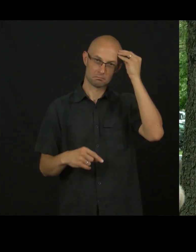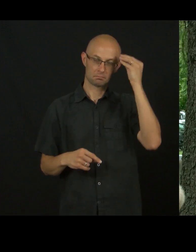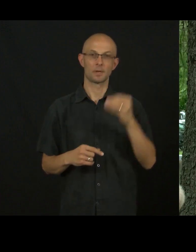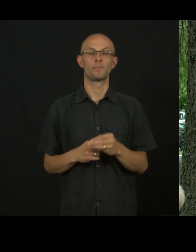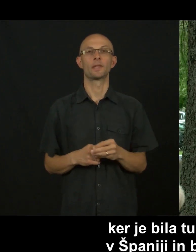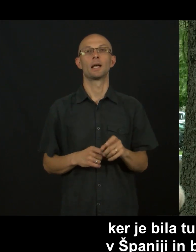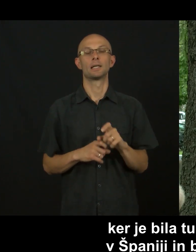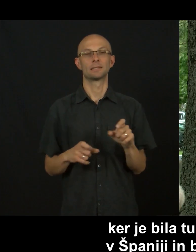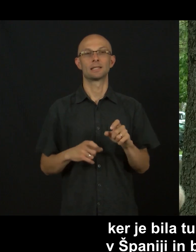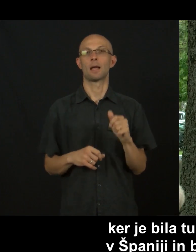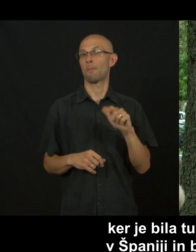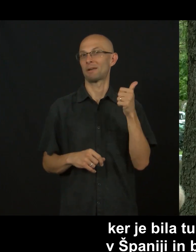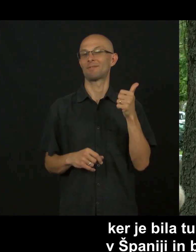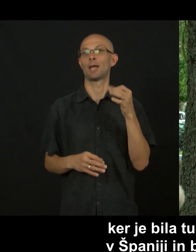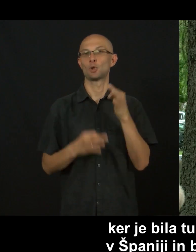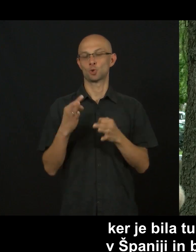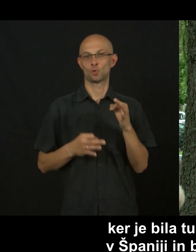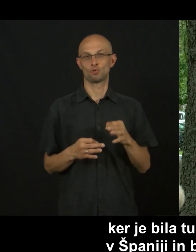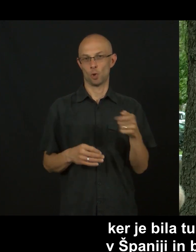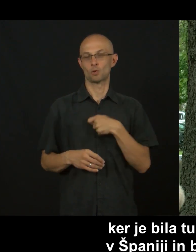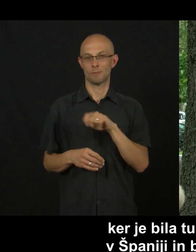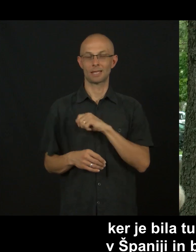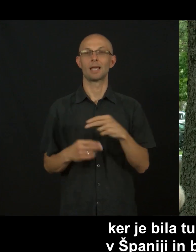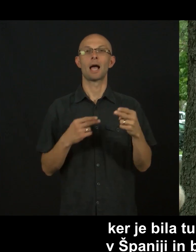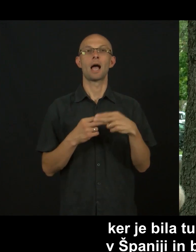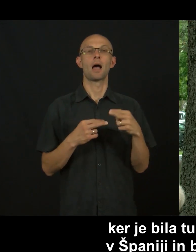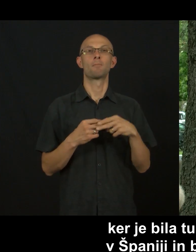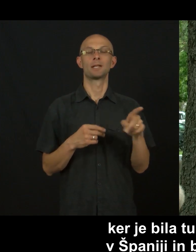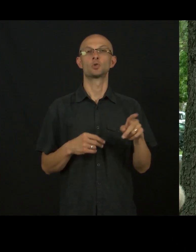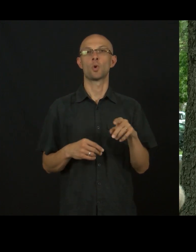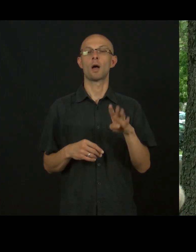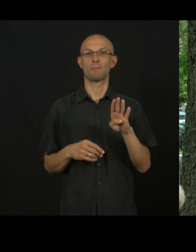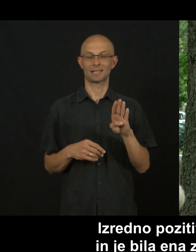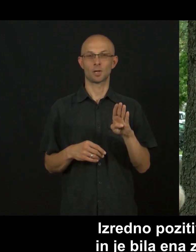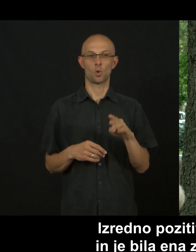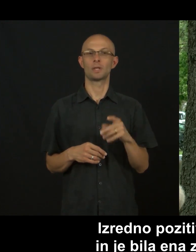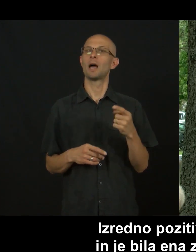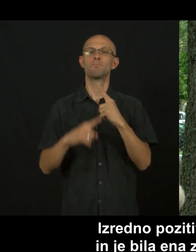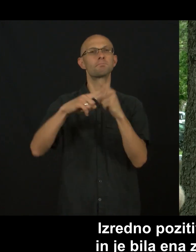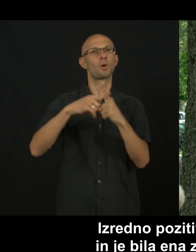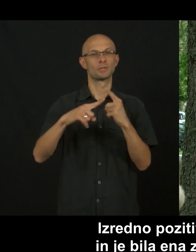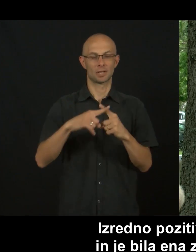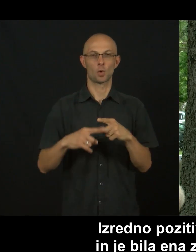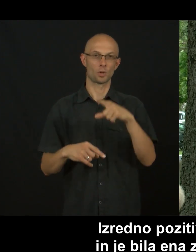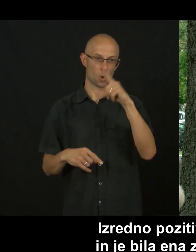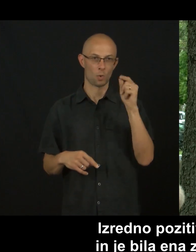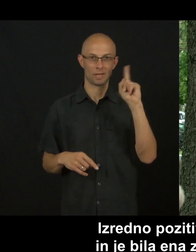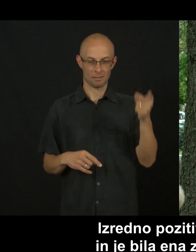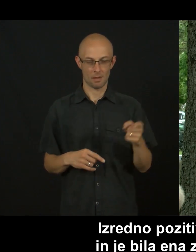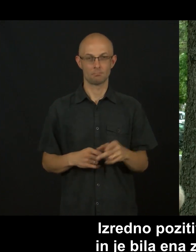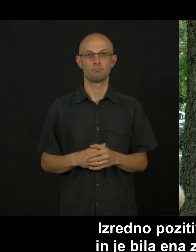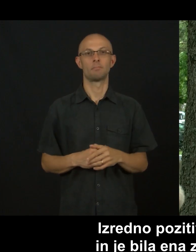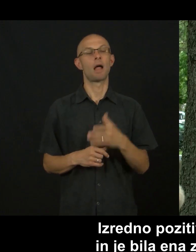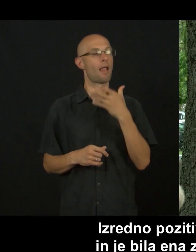spomin, ker je bila tudi moja prva izkušnja v Španiji, blizu Barcelone je bilo, izredno pozitivni ljudje so bili v klubu